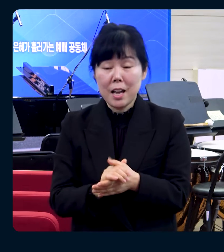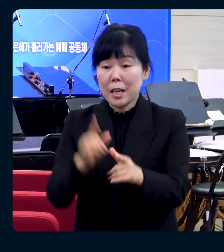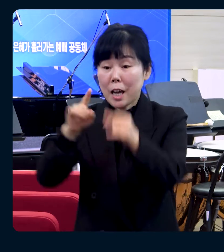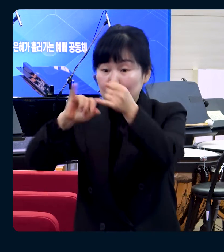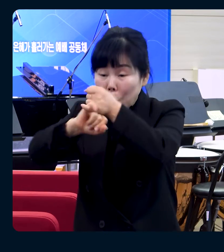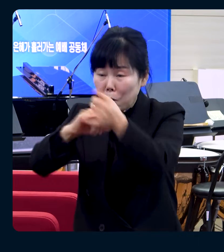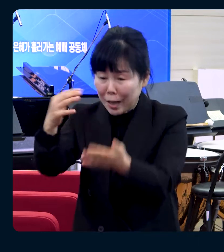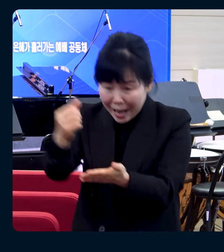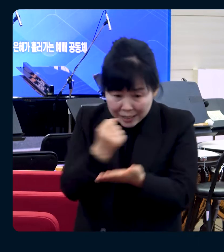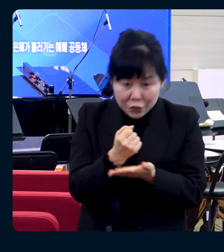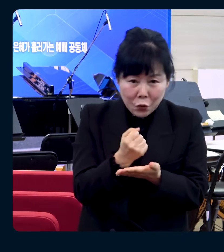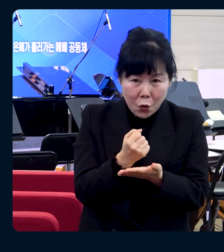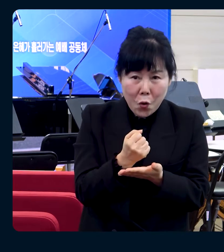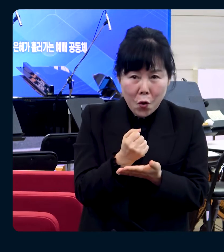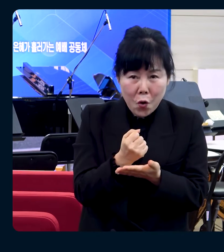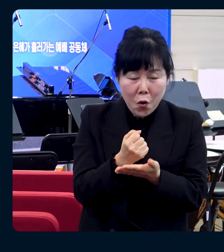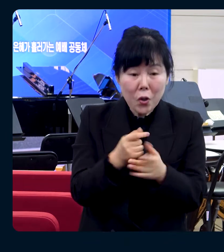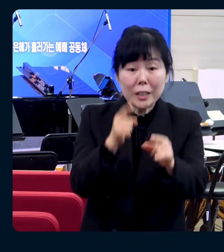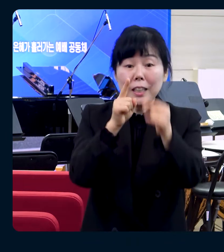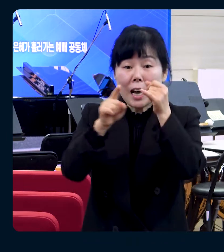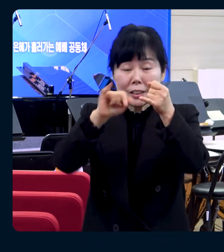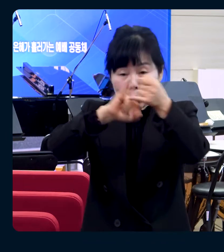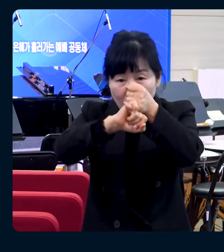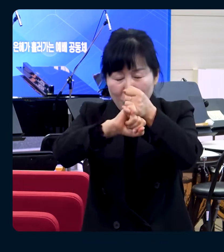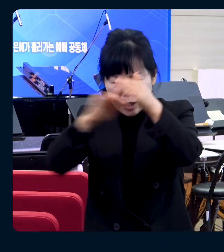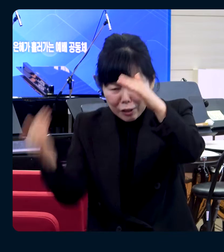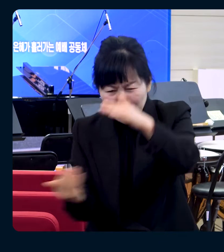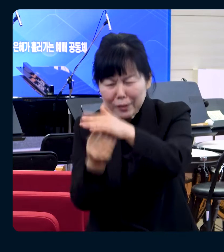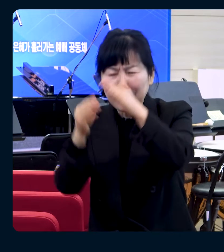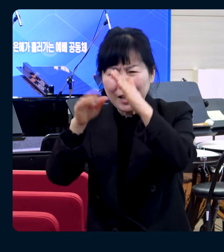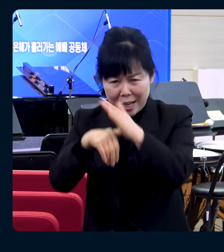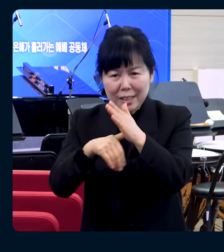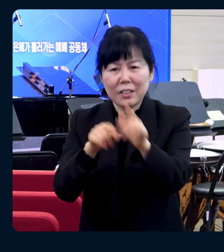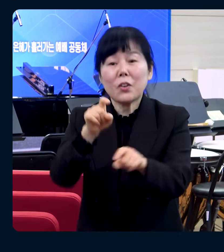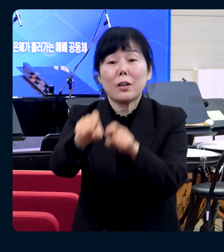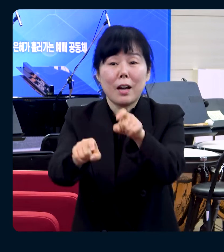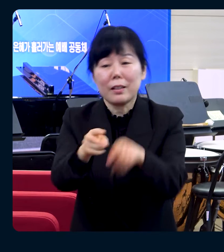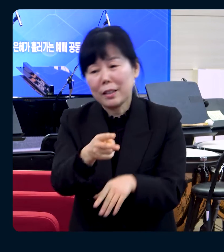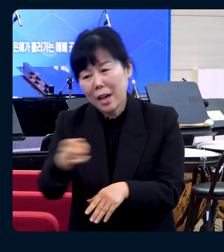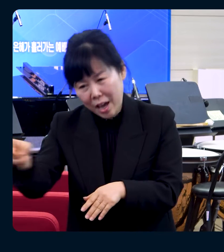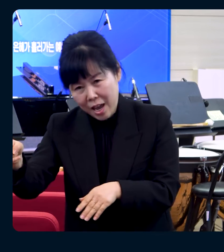그 약속이 이루어질 때까지 믿음으로 그 길을 걷는 것, 이게 신앙생활이다, 그런 이야기죠.